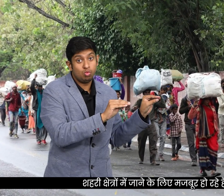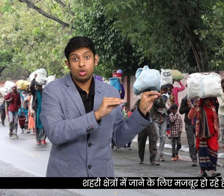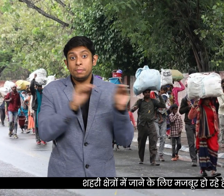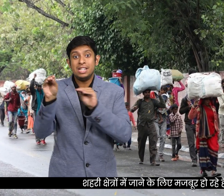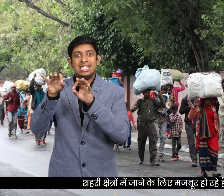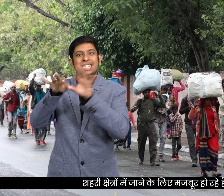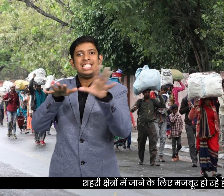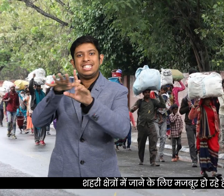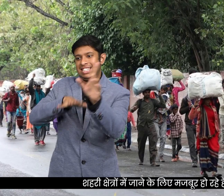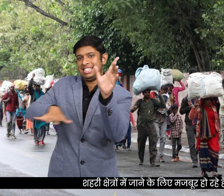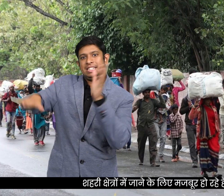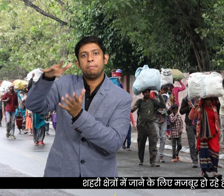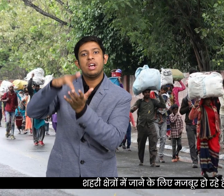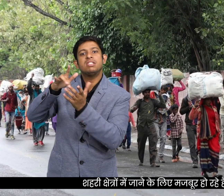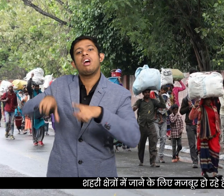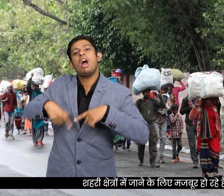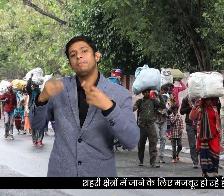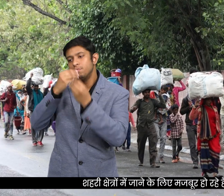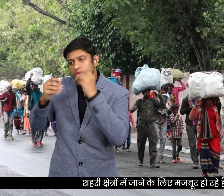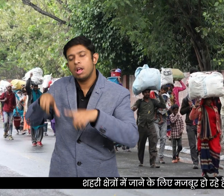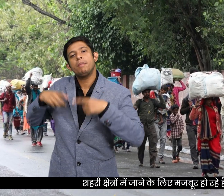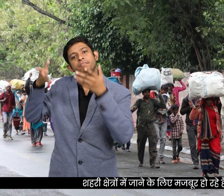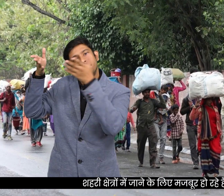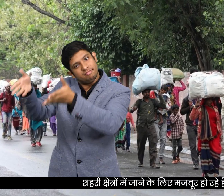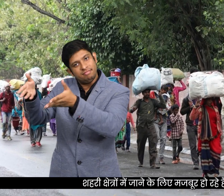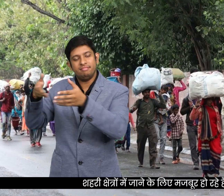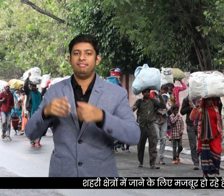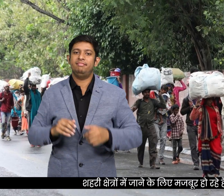लिए मजबूर हो रहे हैं।